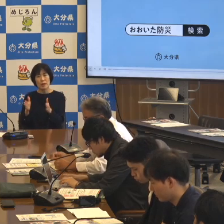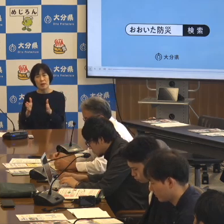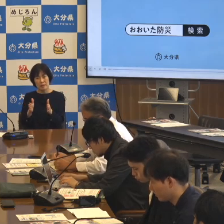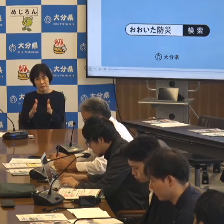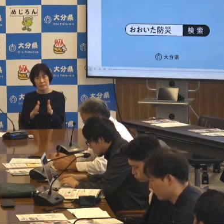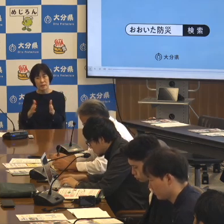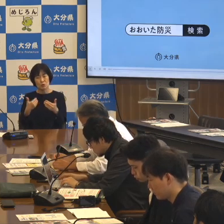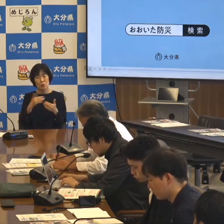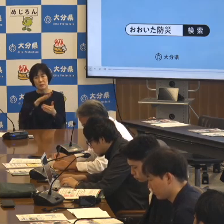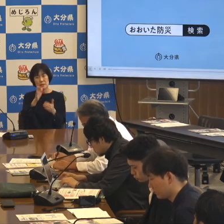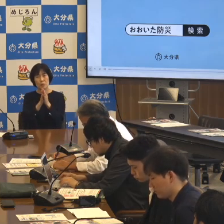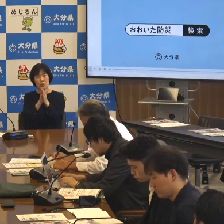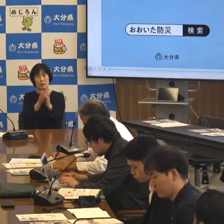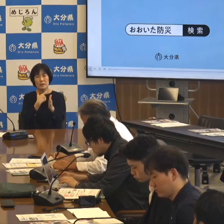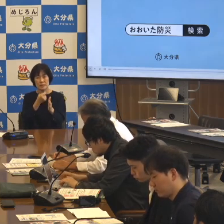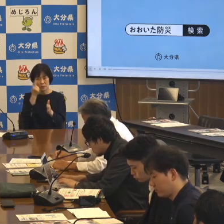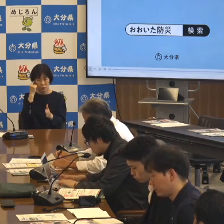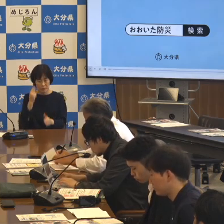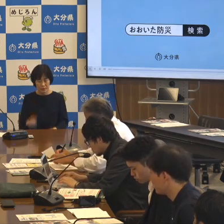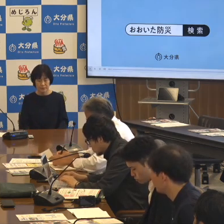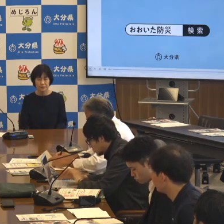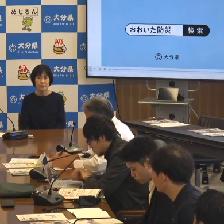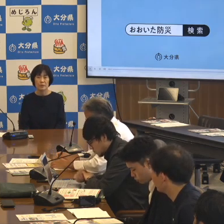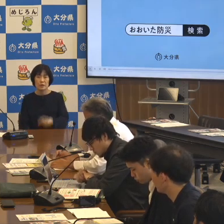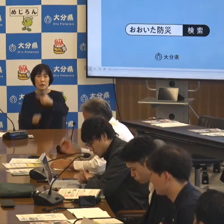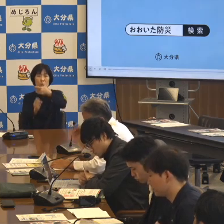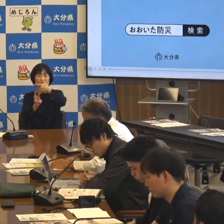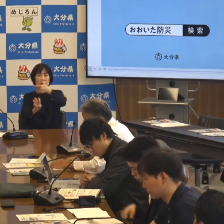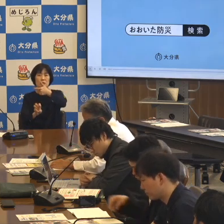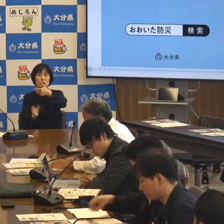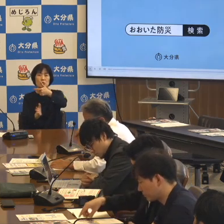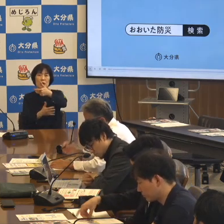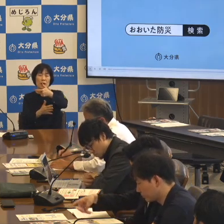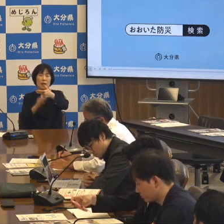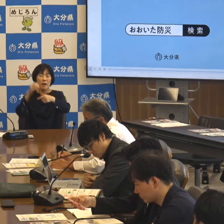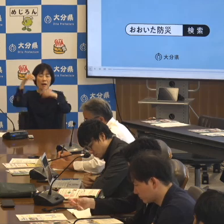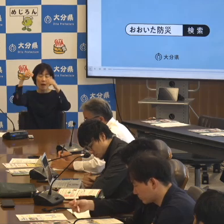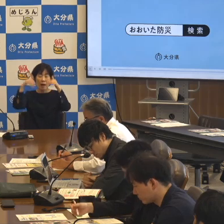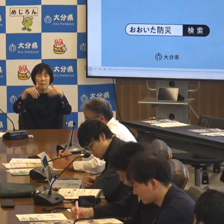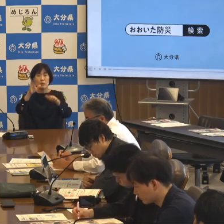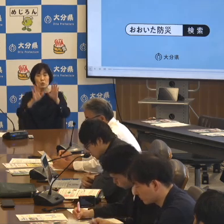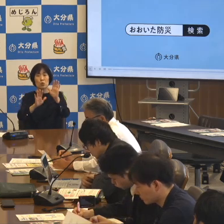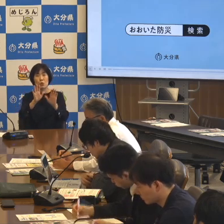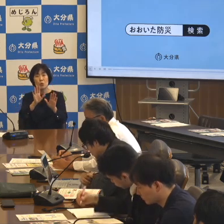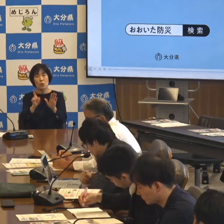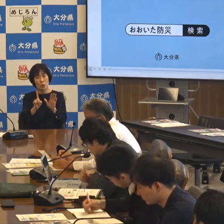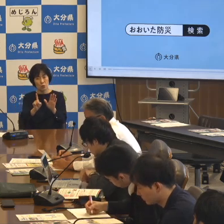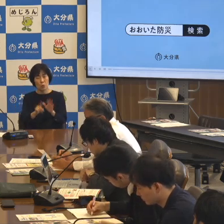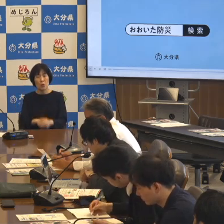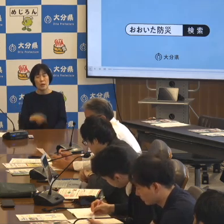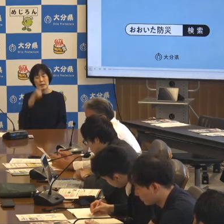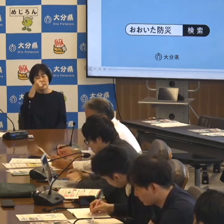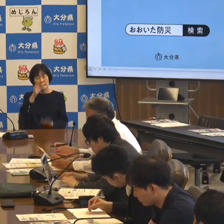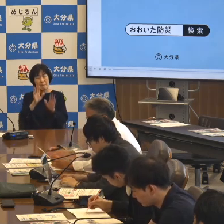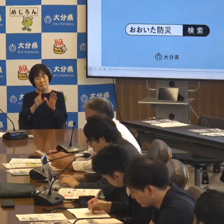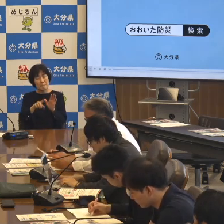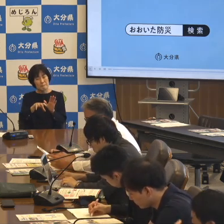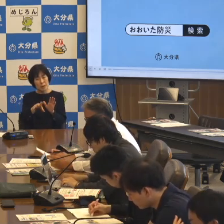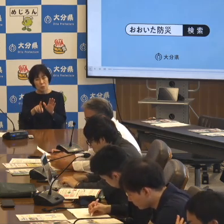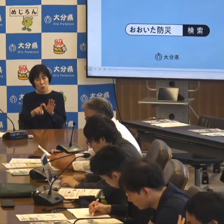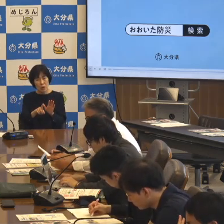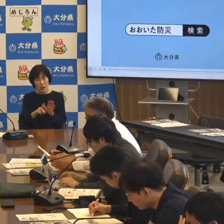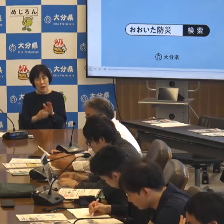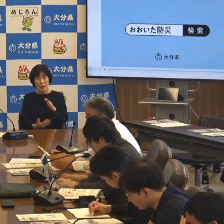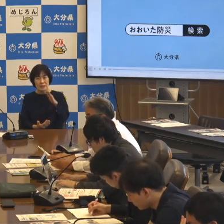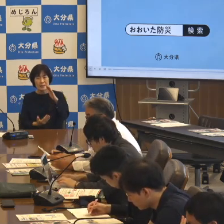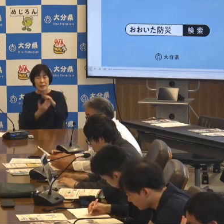います。ちなみにですね、6月30日からの雨の状況ですけど、被害としましては、最大避難